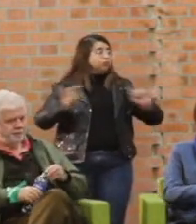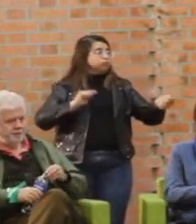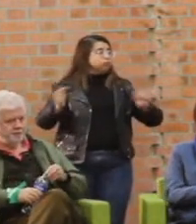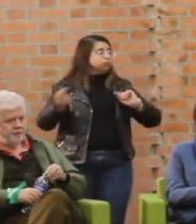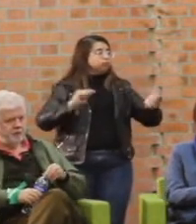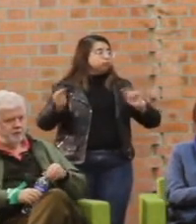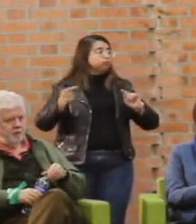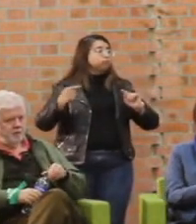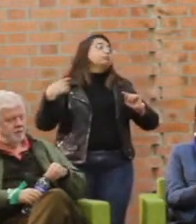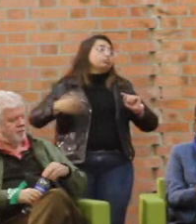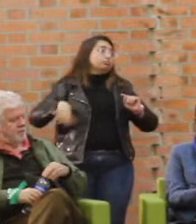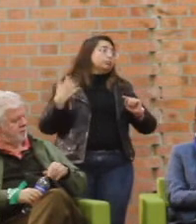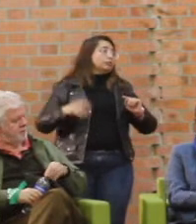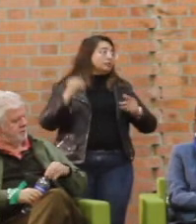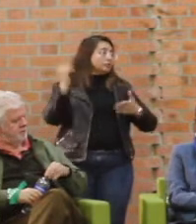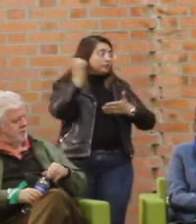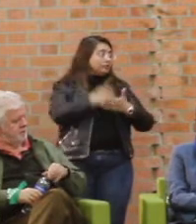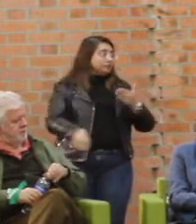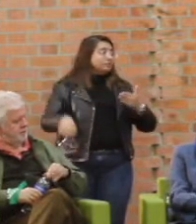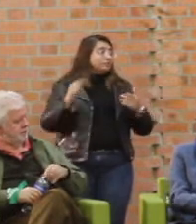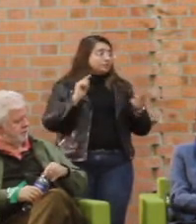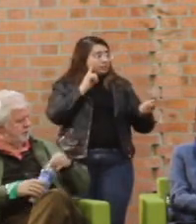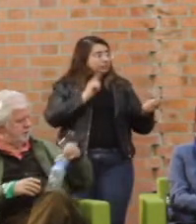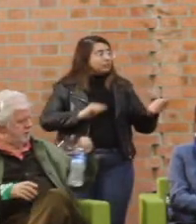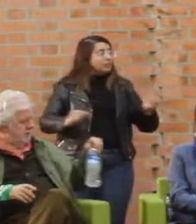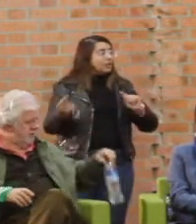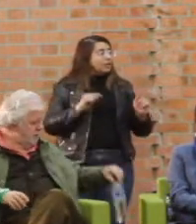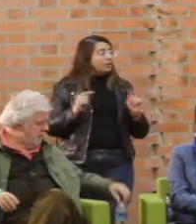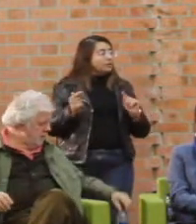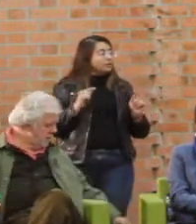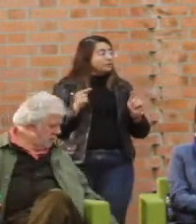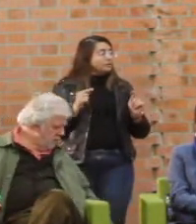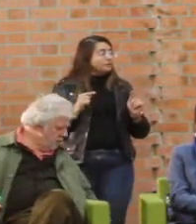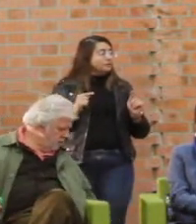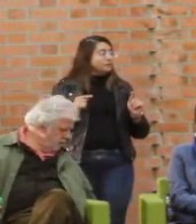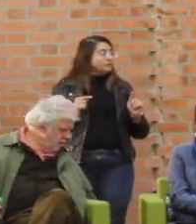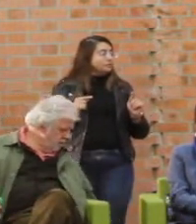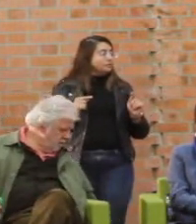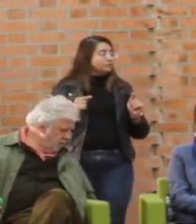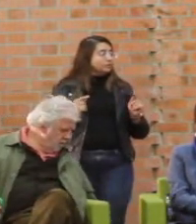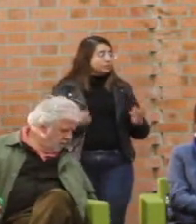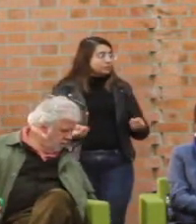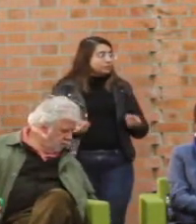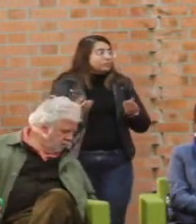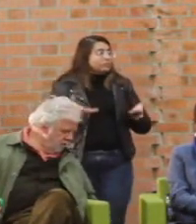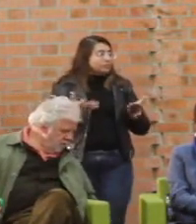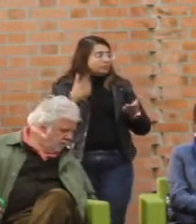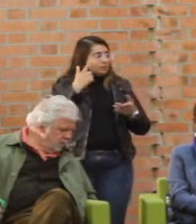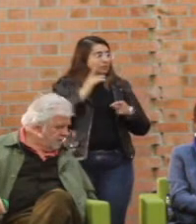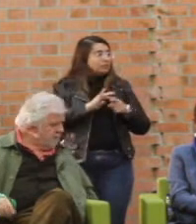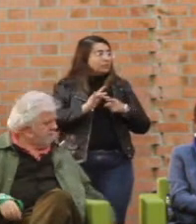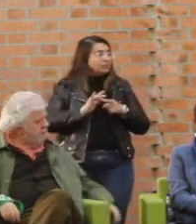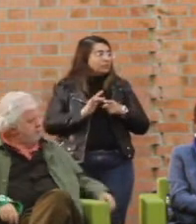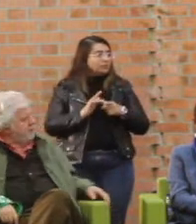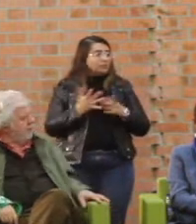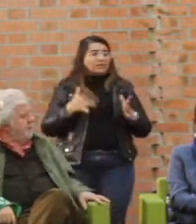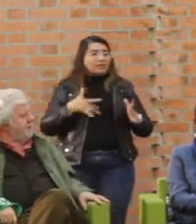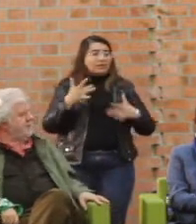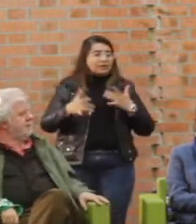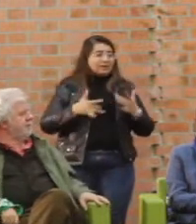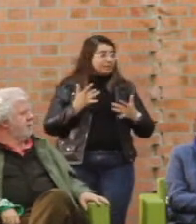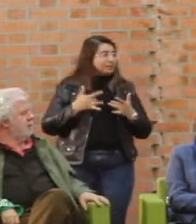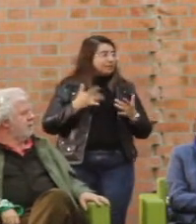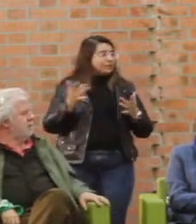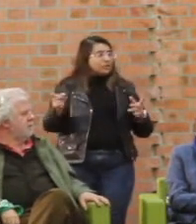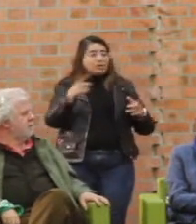y creo que la apuesta de estos premios es poder pensarnos en en Cómo contar esto desde el deseo desde la alegría También